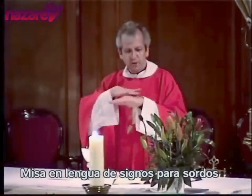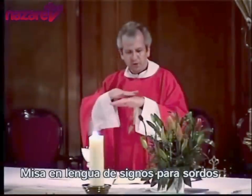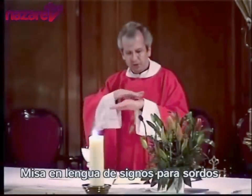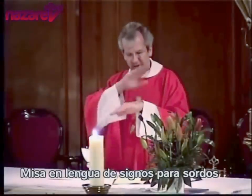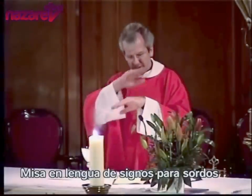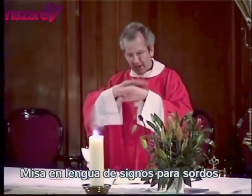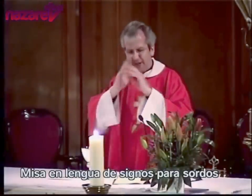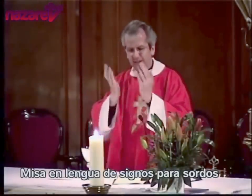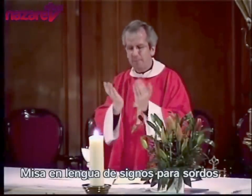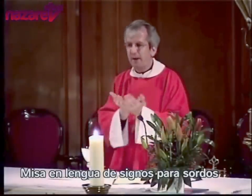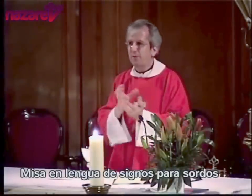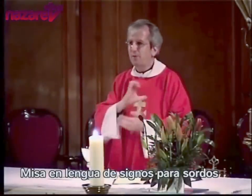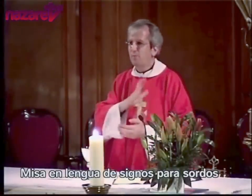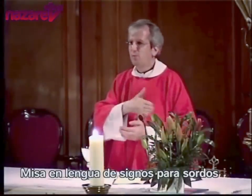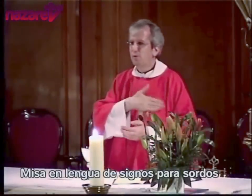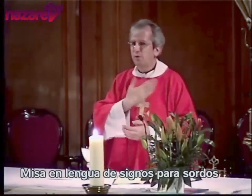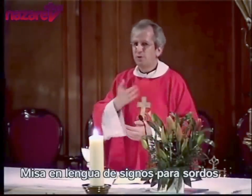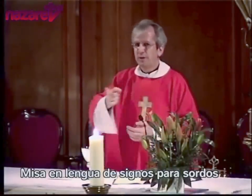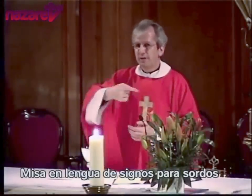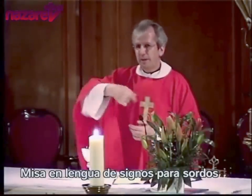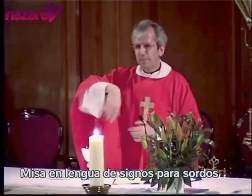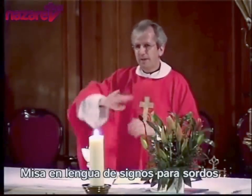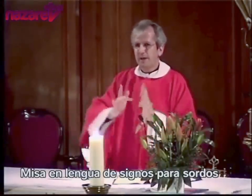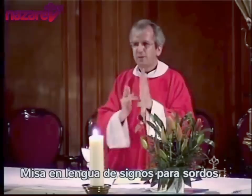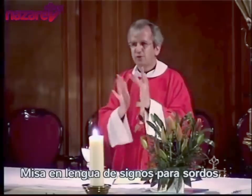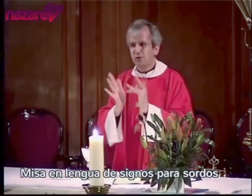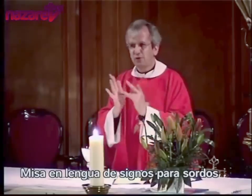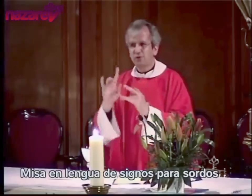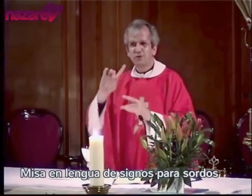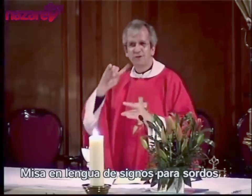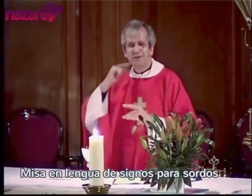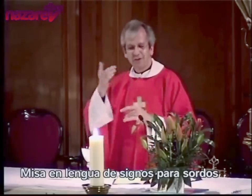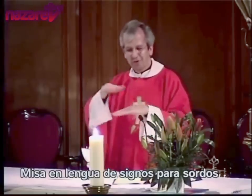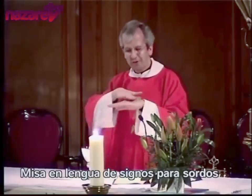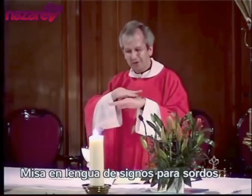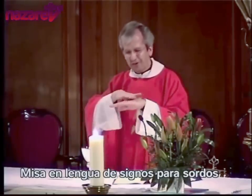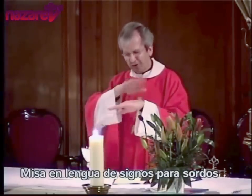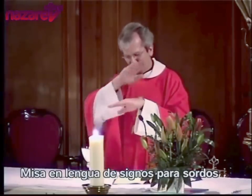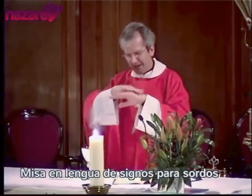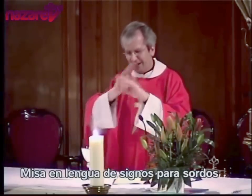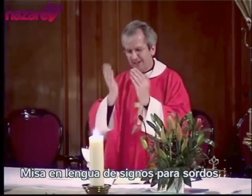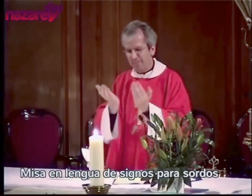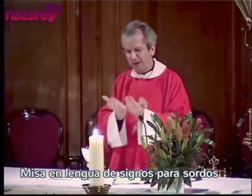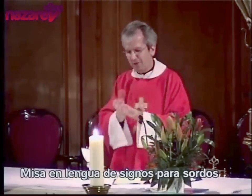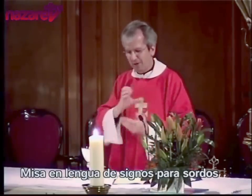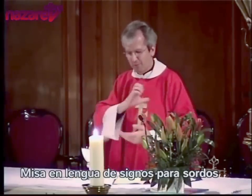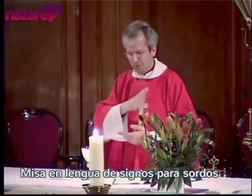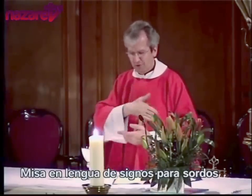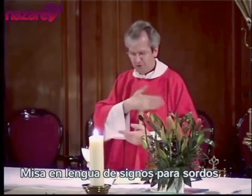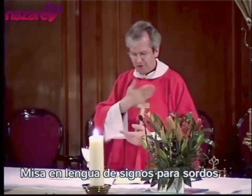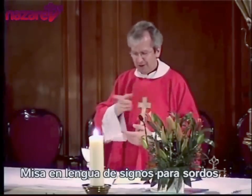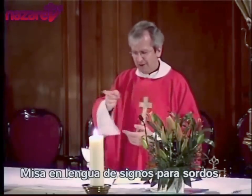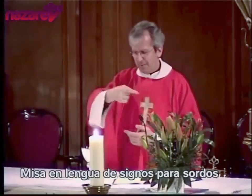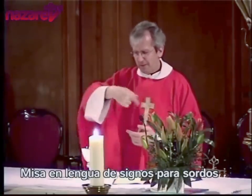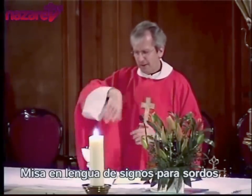Cordero de Dios, que quitas el pecado del mundo, ten piedad de nosotros. Cordero de Dios, que quitas el pecado del